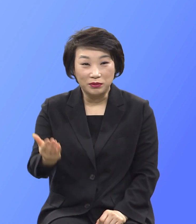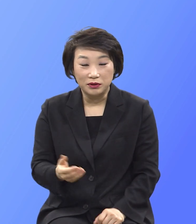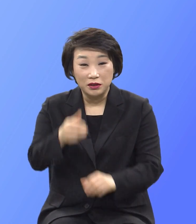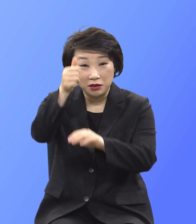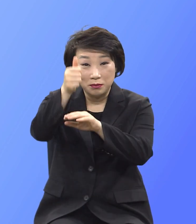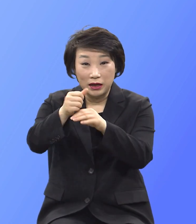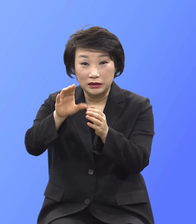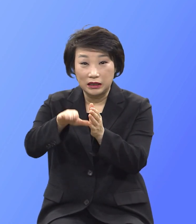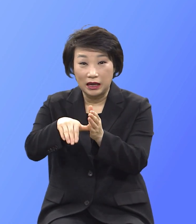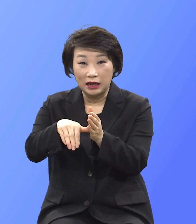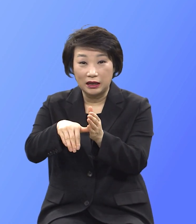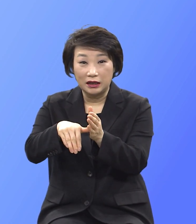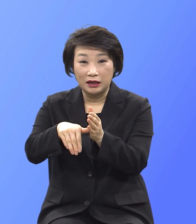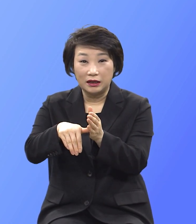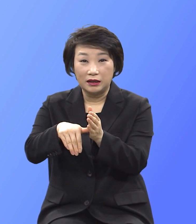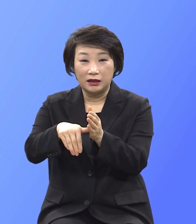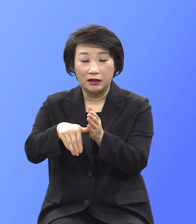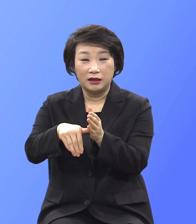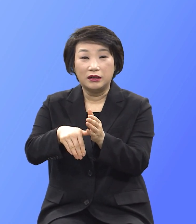마지막 때